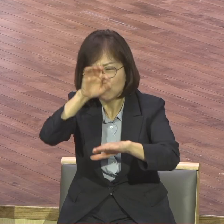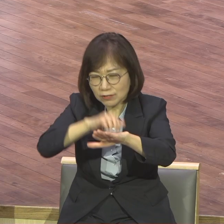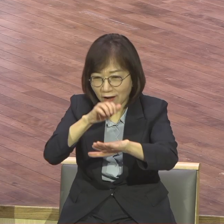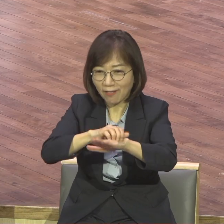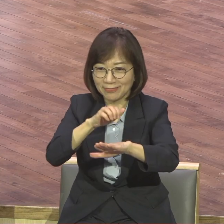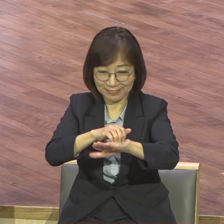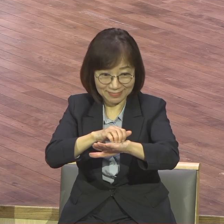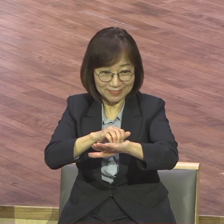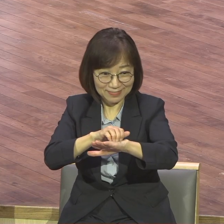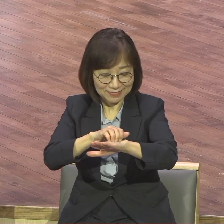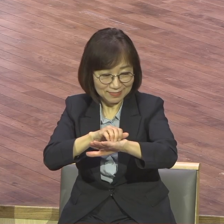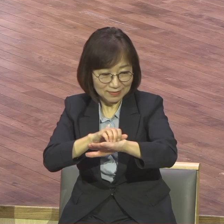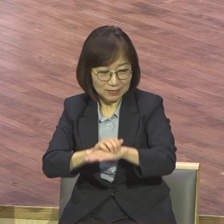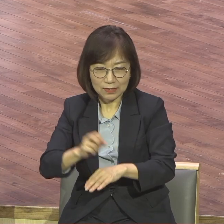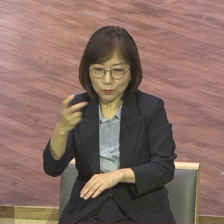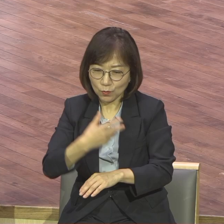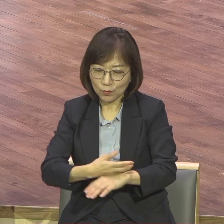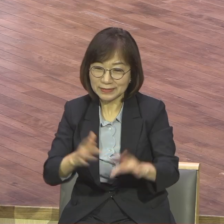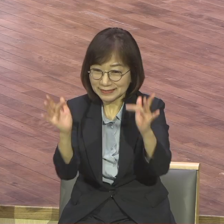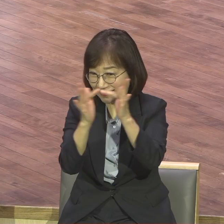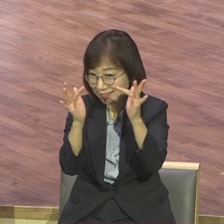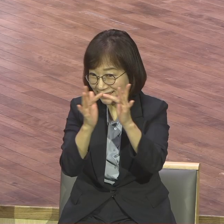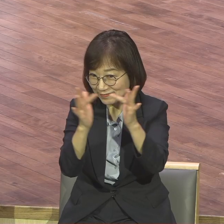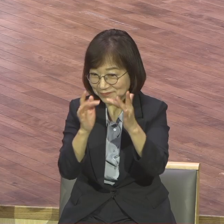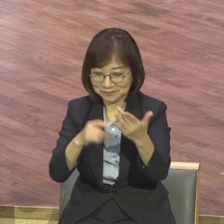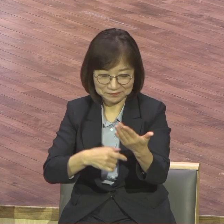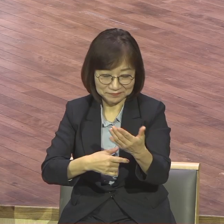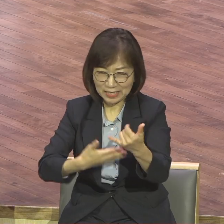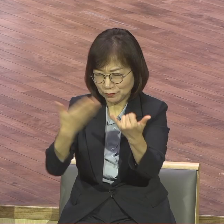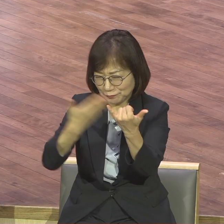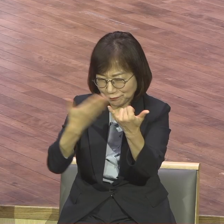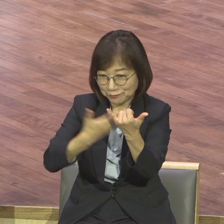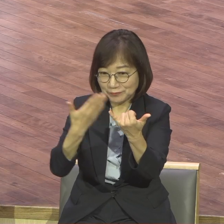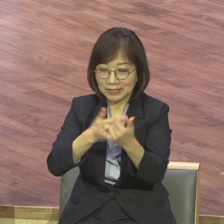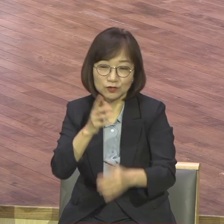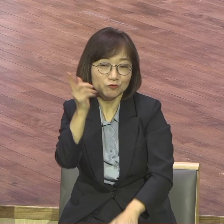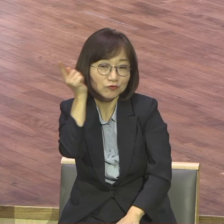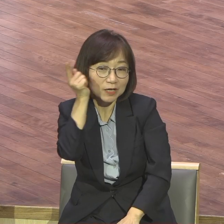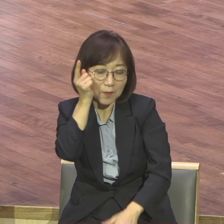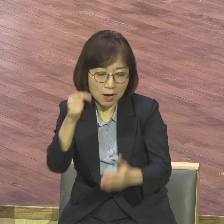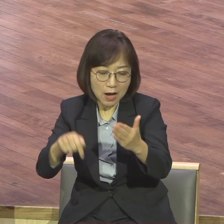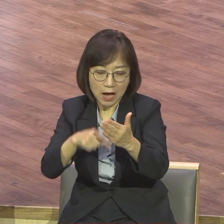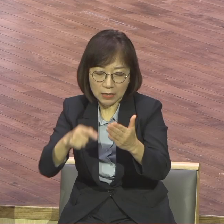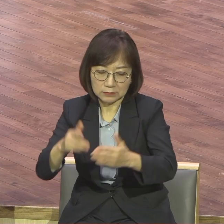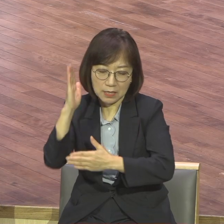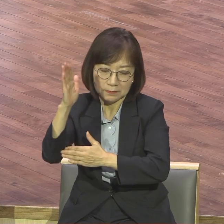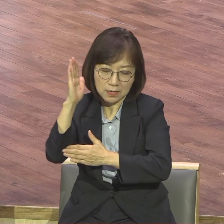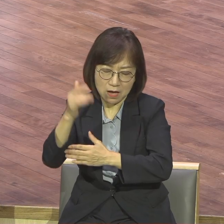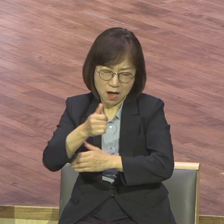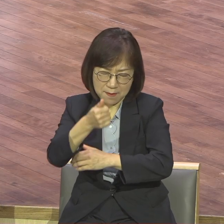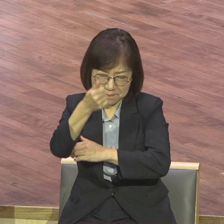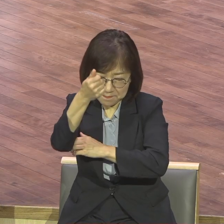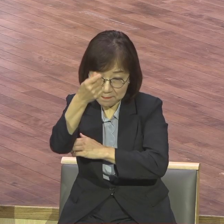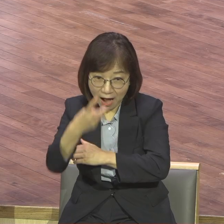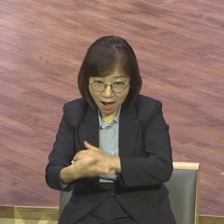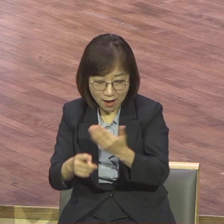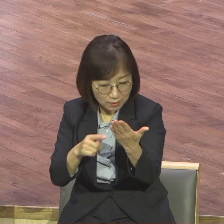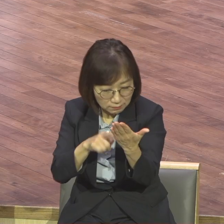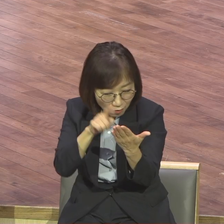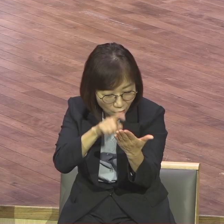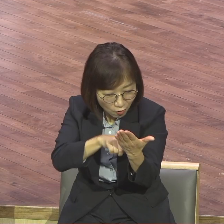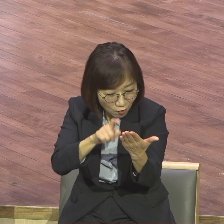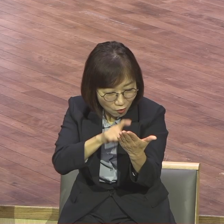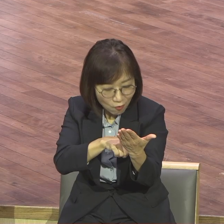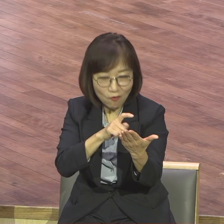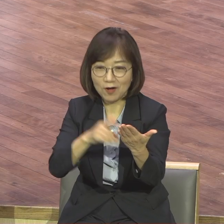있고 뭐 요즘은 뭐 SNS 통해서 핸드폰 하나만 있어도 엄청나게 말씀을 많이 접할 수가